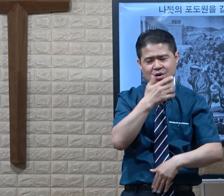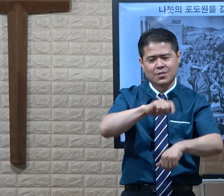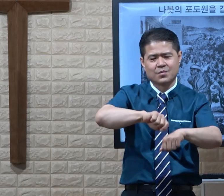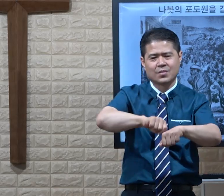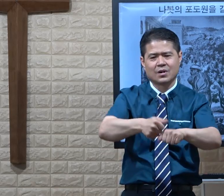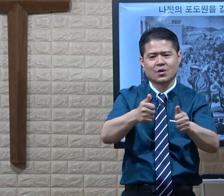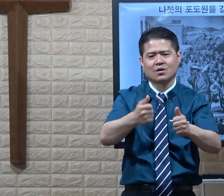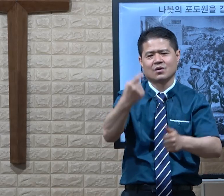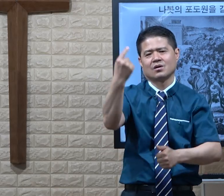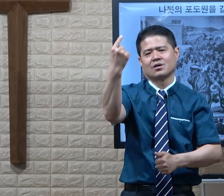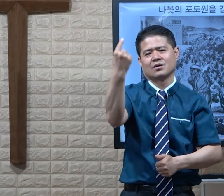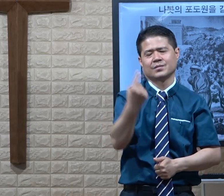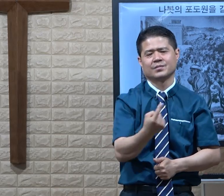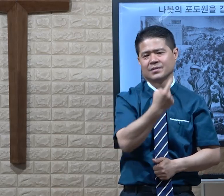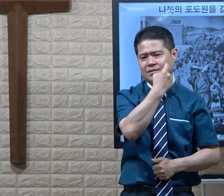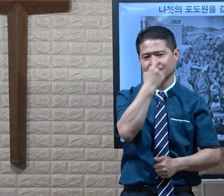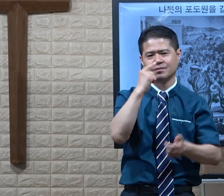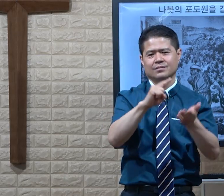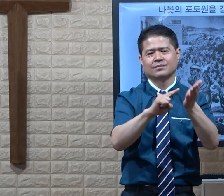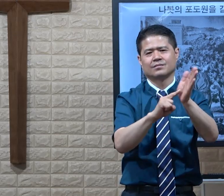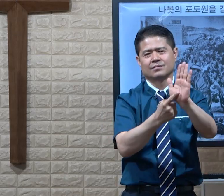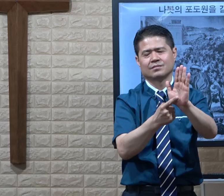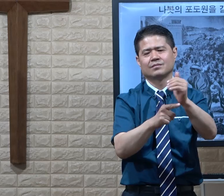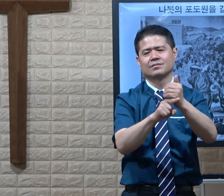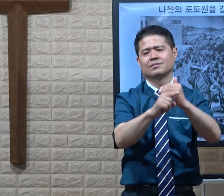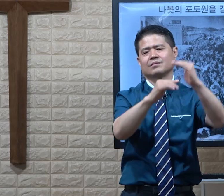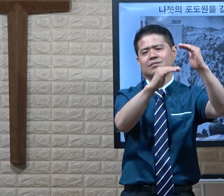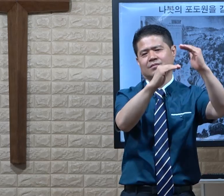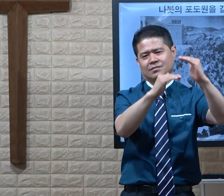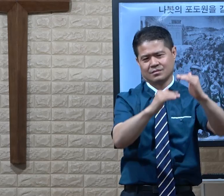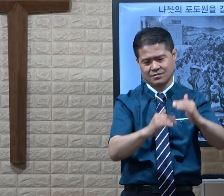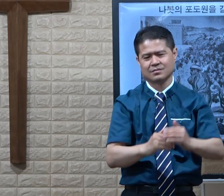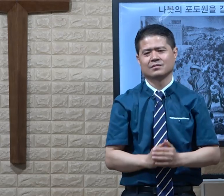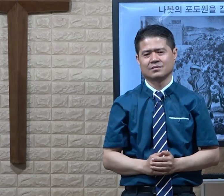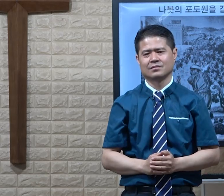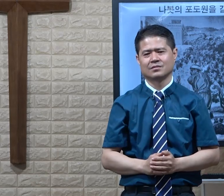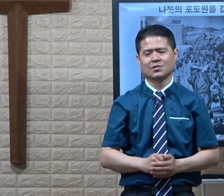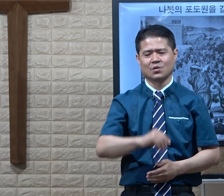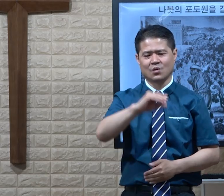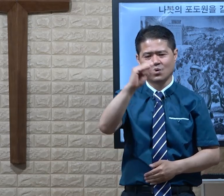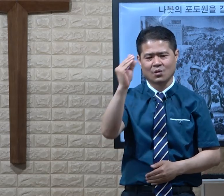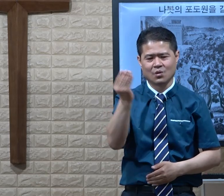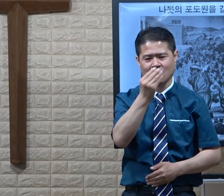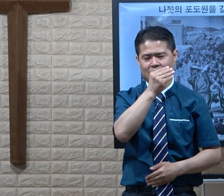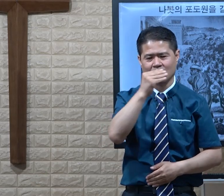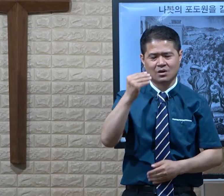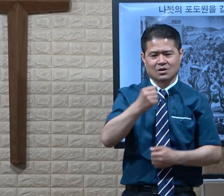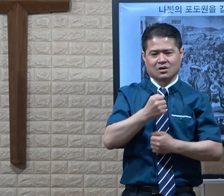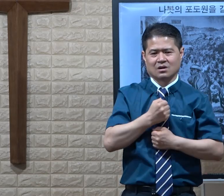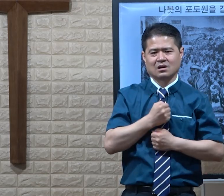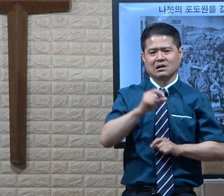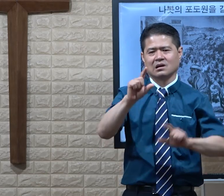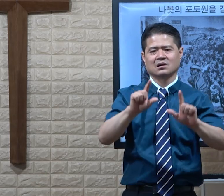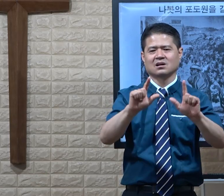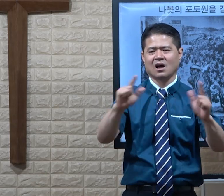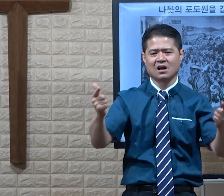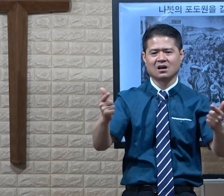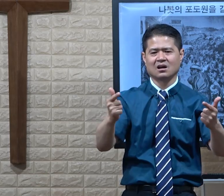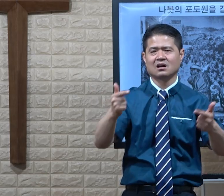힘들게 해도 바로 심판의 때가 온다는 것을 하나님이 보여주는 것입니다. 이 경건을 우리가